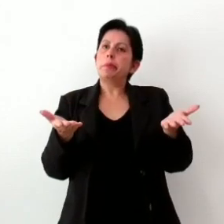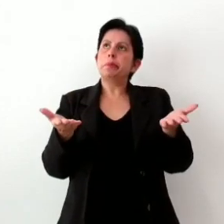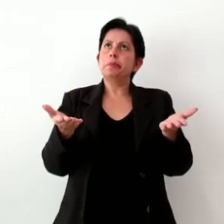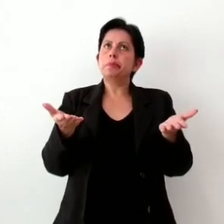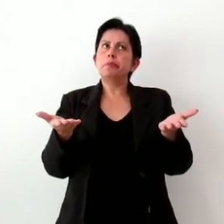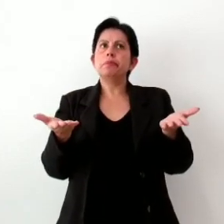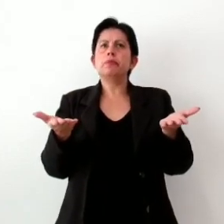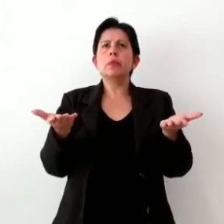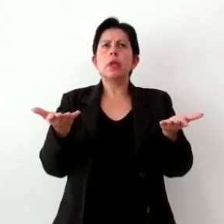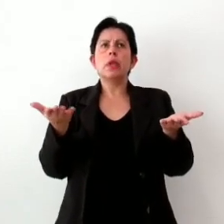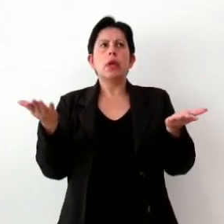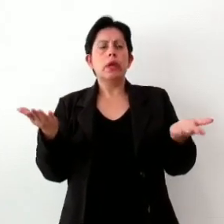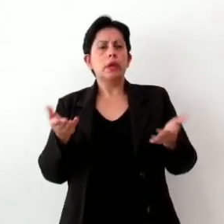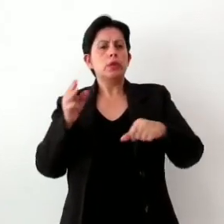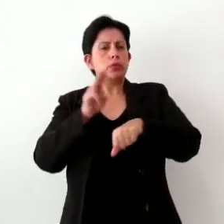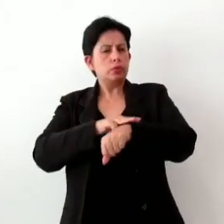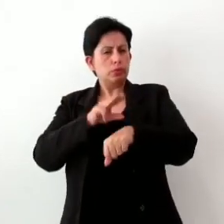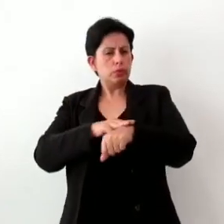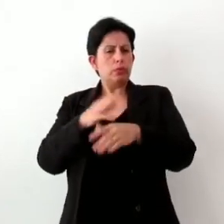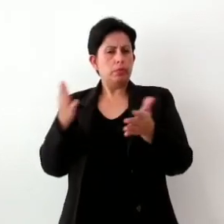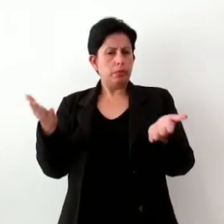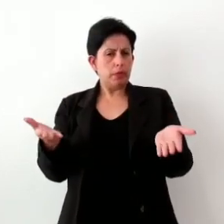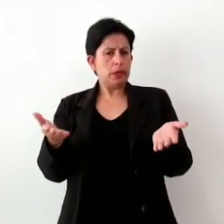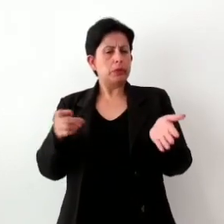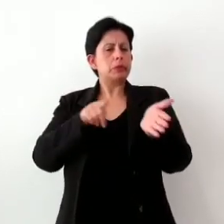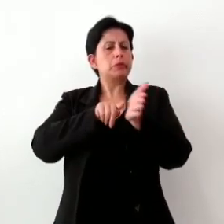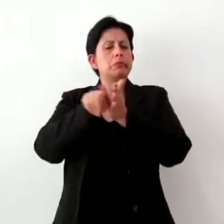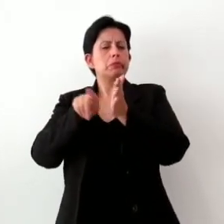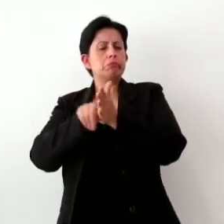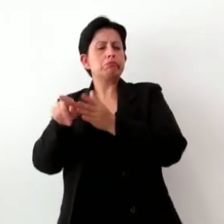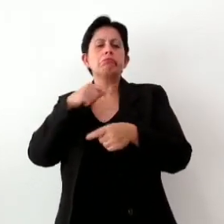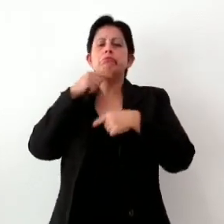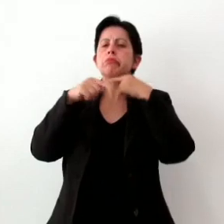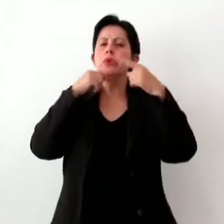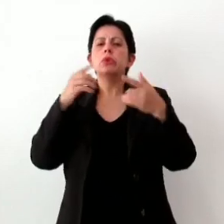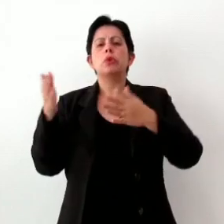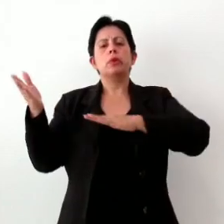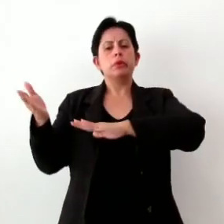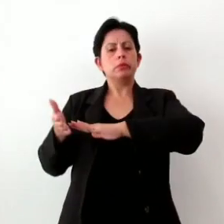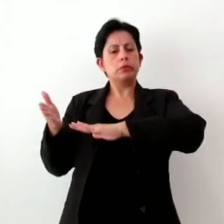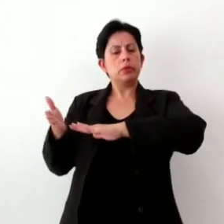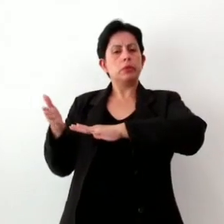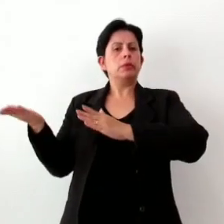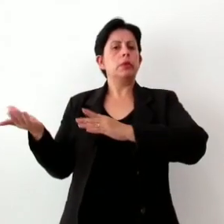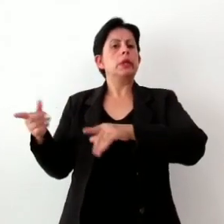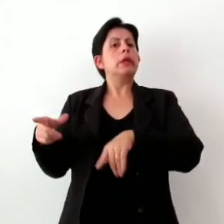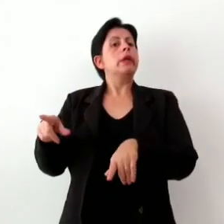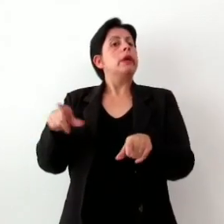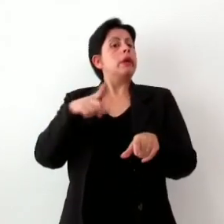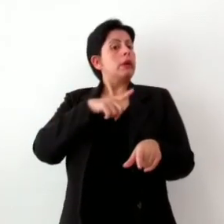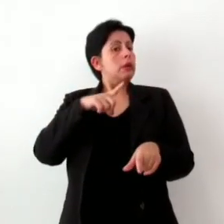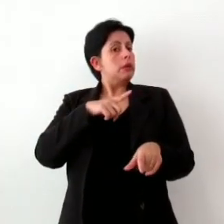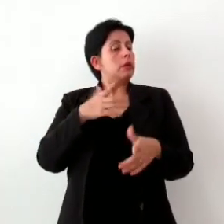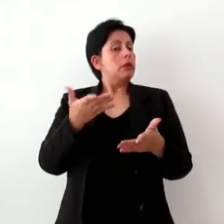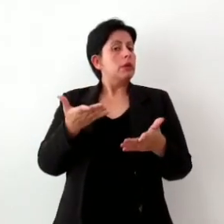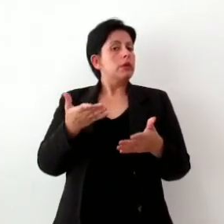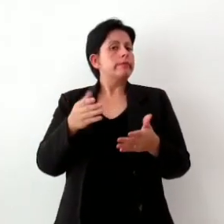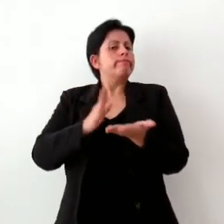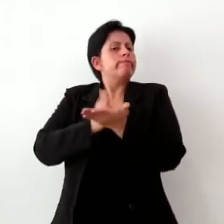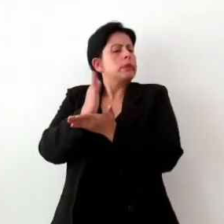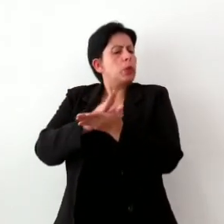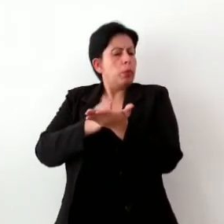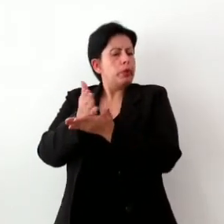muito bem a algumas questões, né, da contemporaneidade e que tem